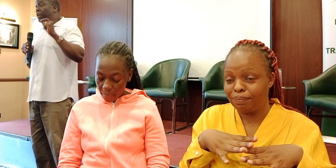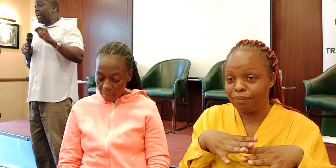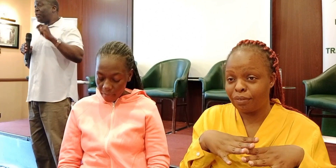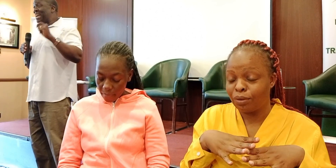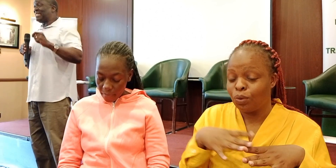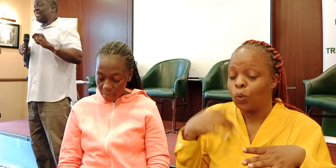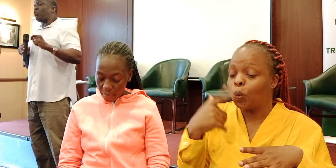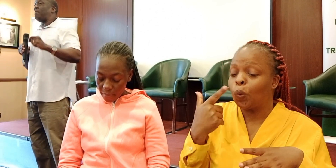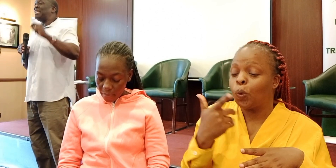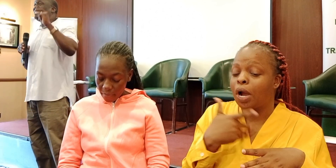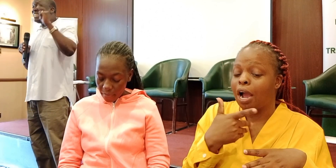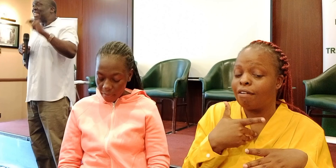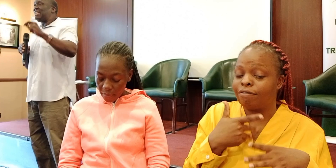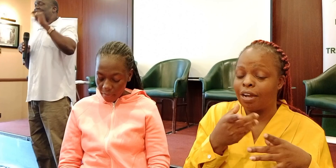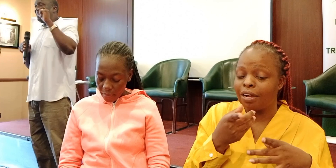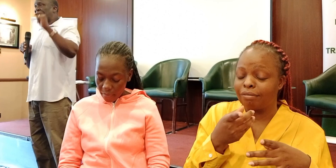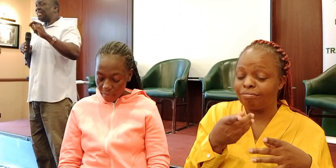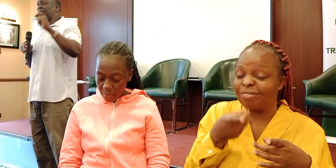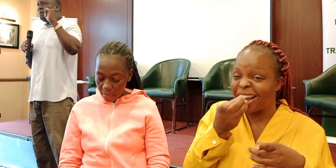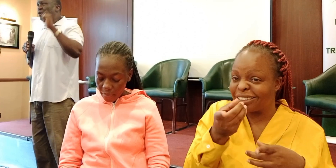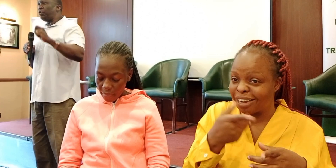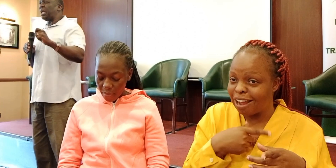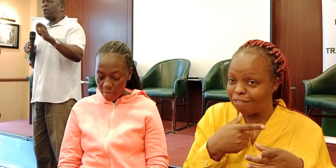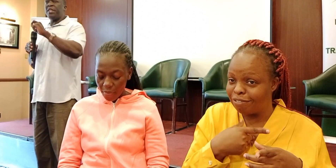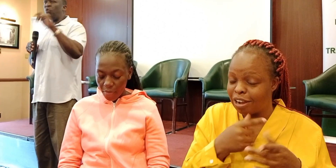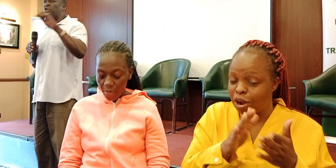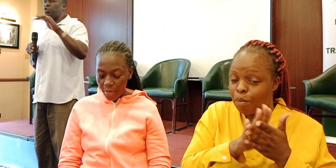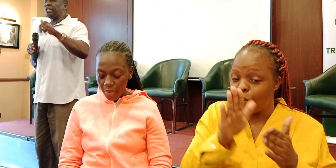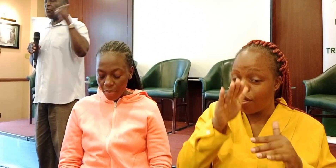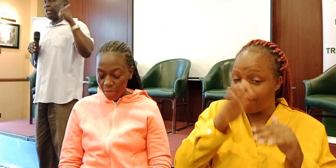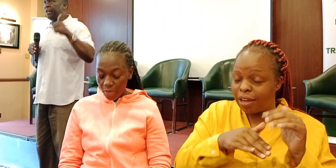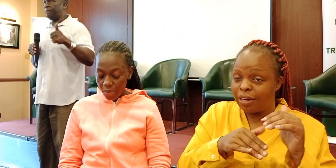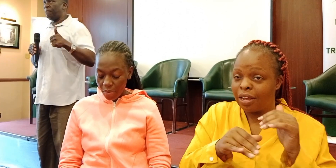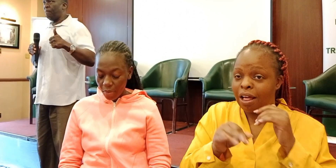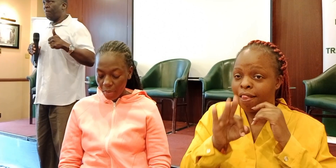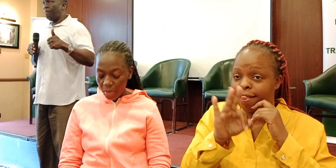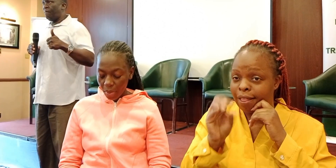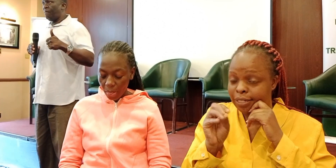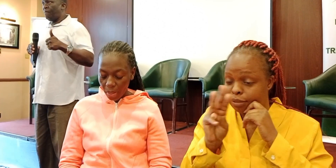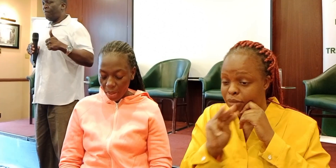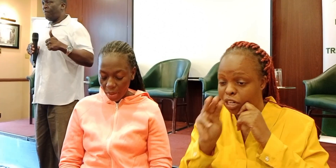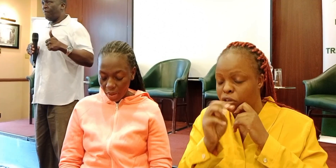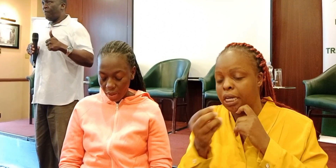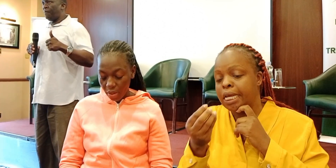ambao tuko nayo data ni kwamba zaidi ya 30 milioni hawajakula chochote tangu jana.